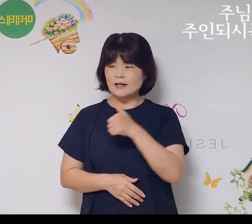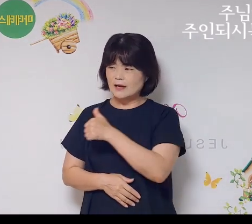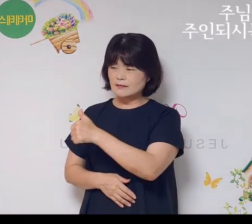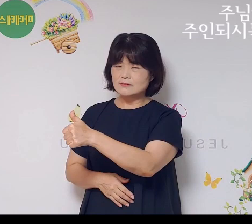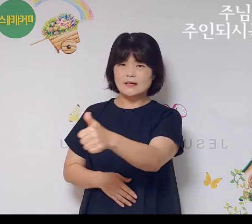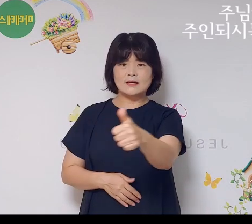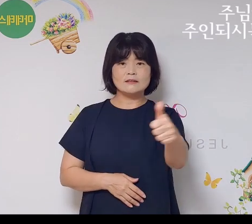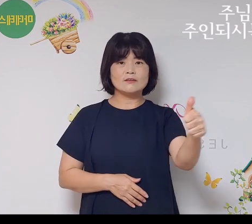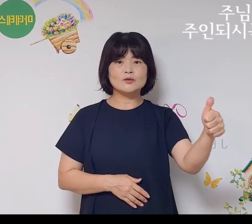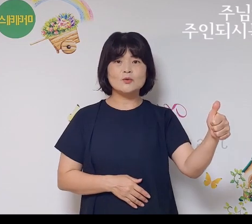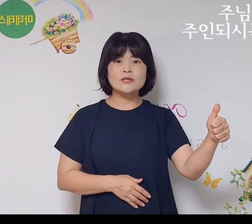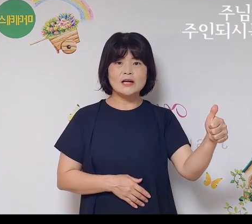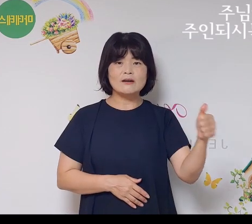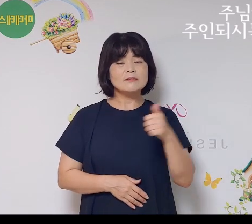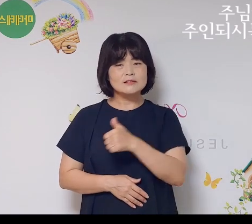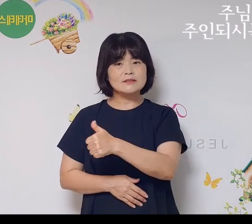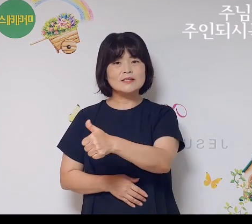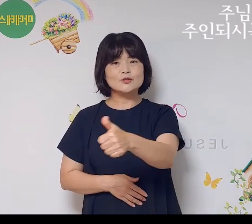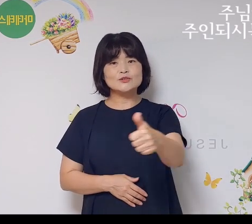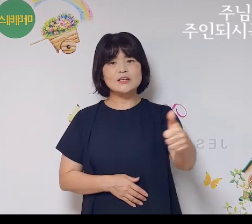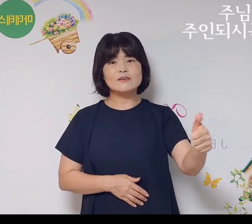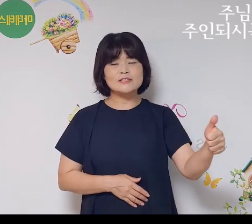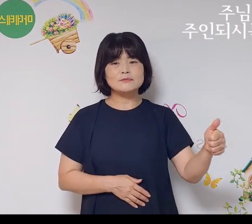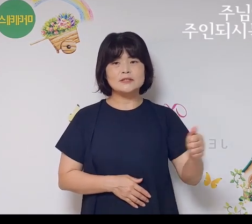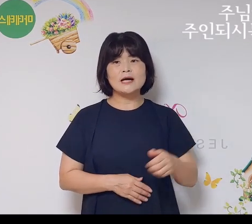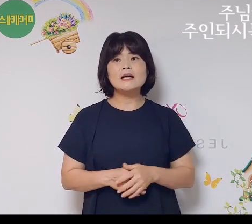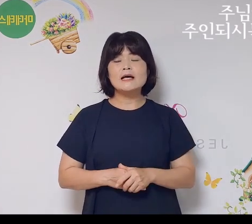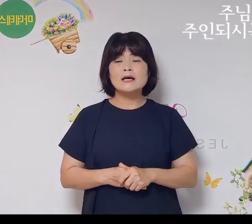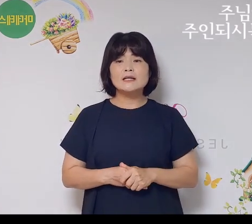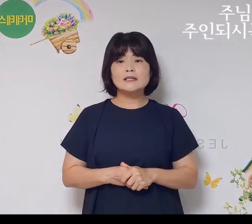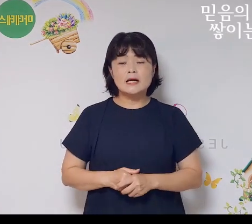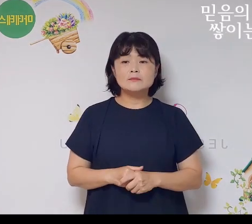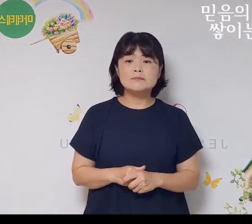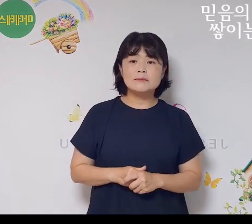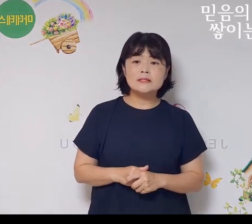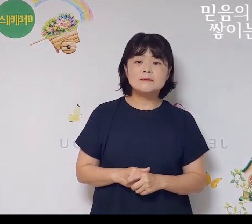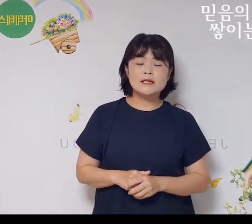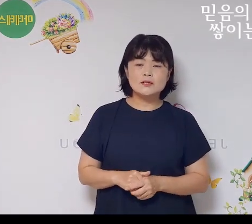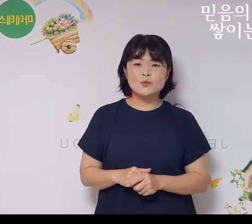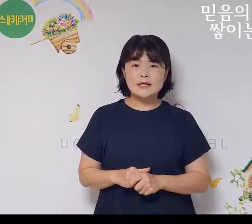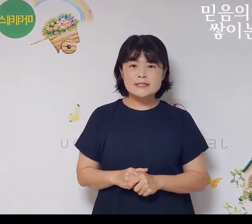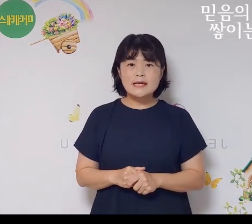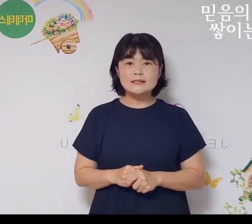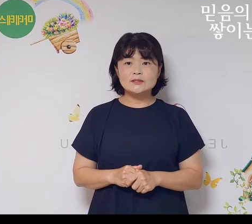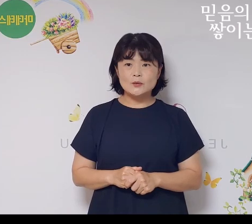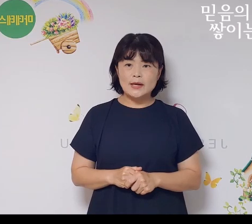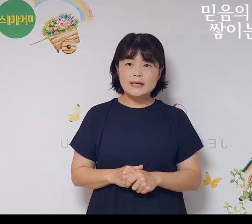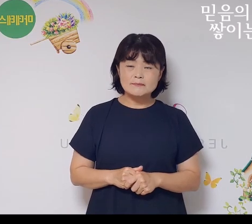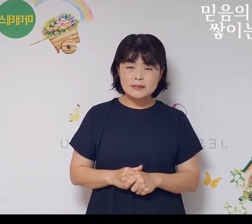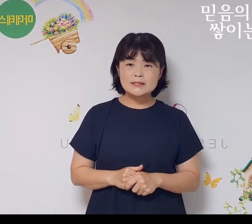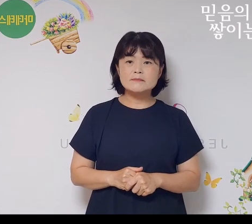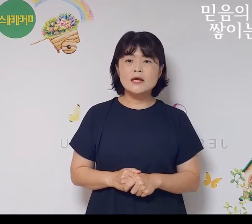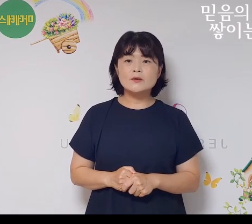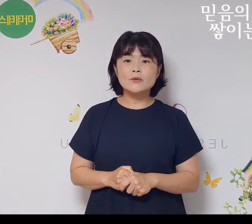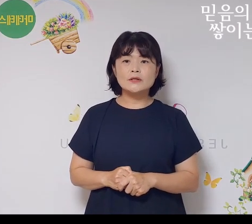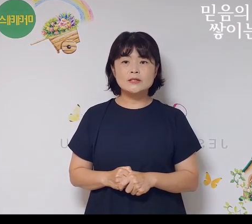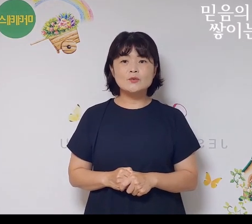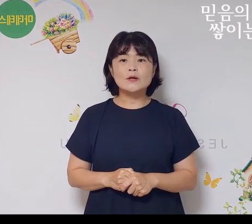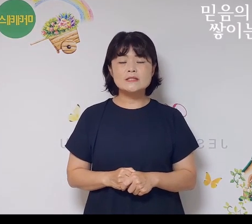약간 이렇게 돌릴까요? 그렇게 하셔도 될 것 같습니다. 다음은 믿음의 기도가 쌓이는 교회. 믿음의 기도가